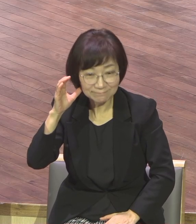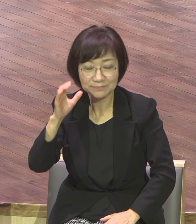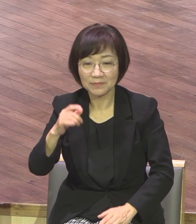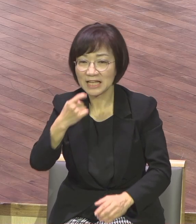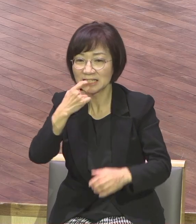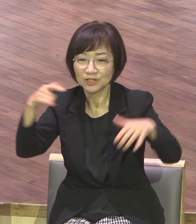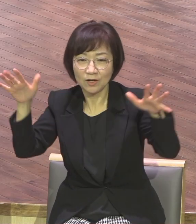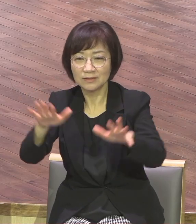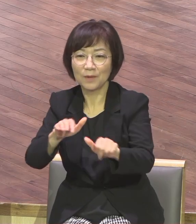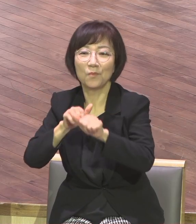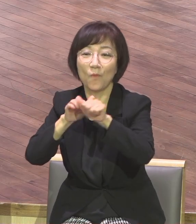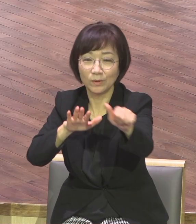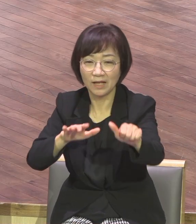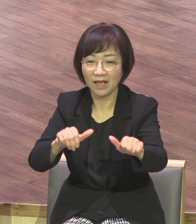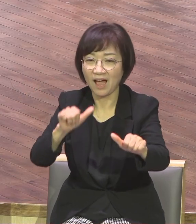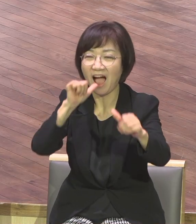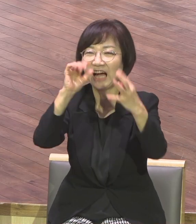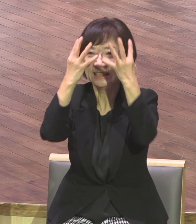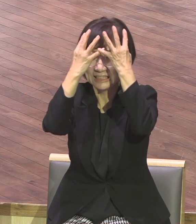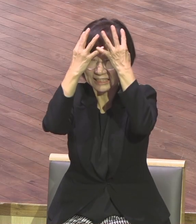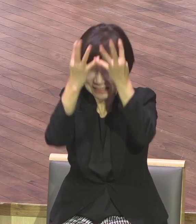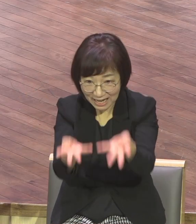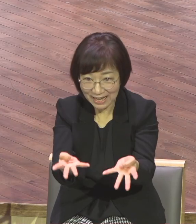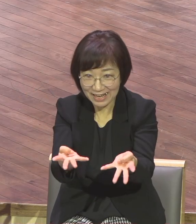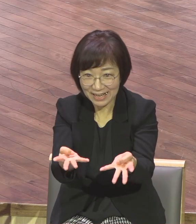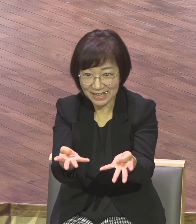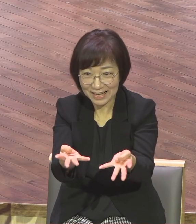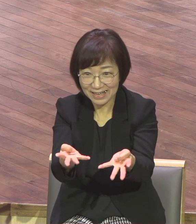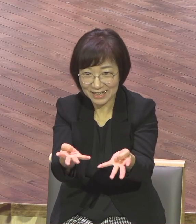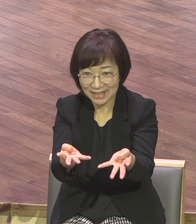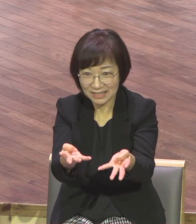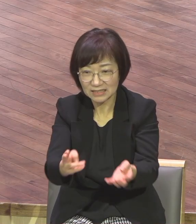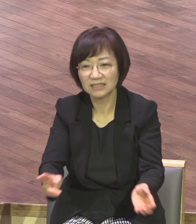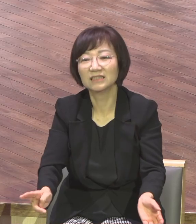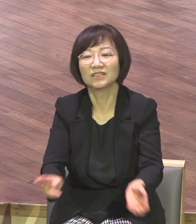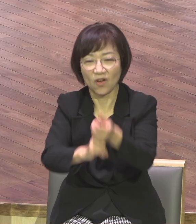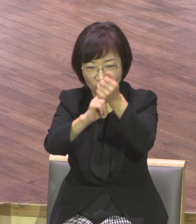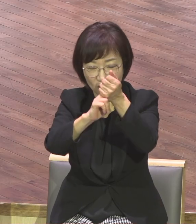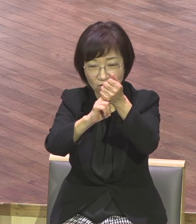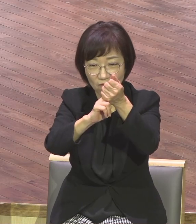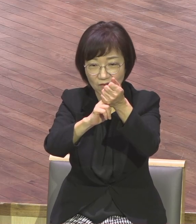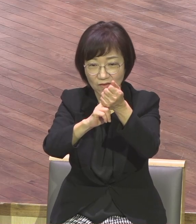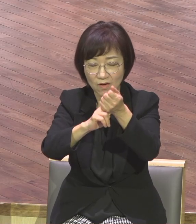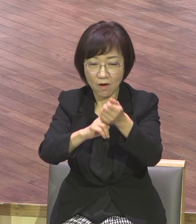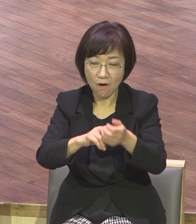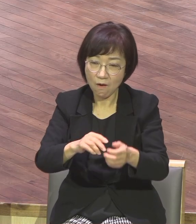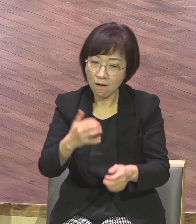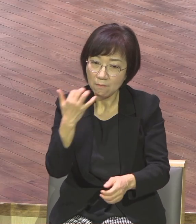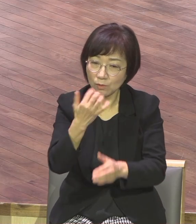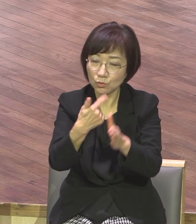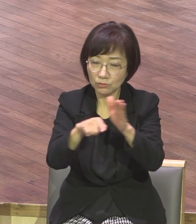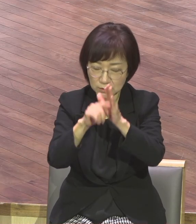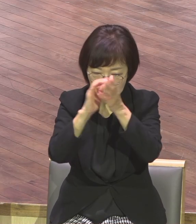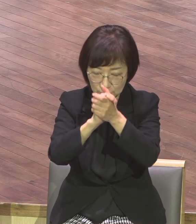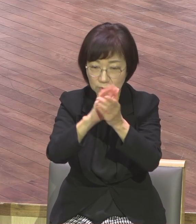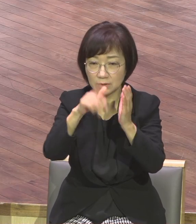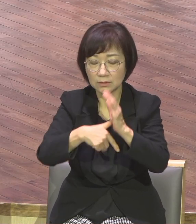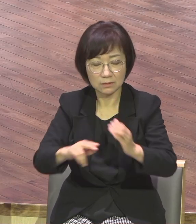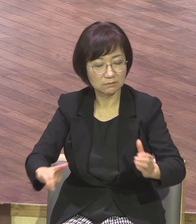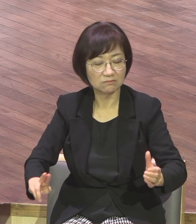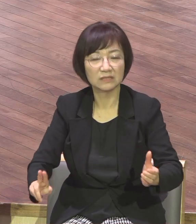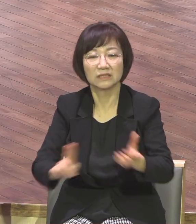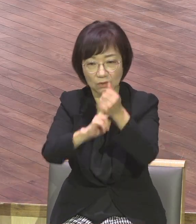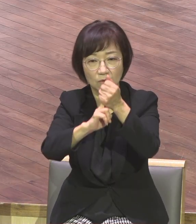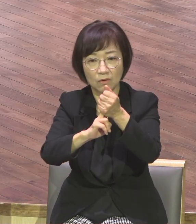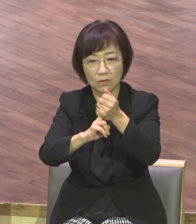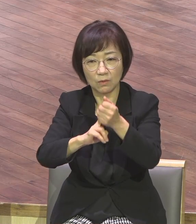옥중을 박살 내버리고 탈옥시 그렇게 하시기 좋지 않아요. 정복기도 능기 그 정도입니다. 우리가